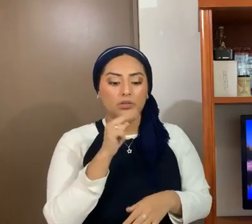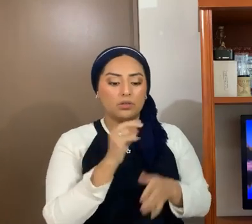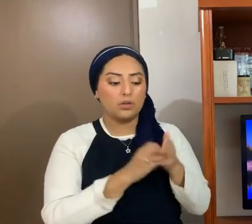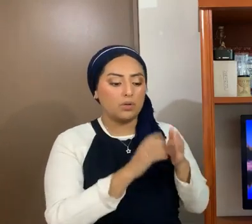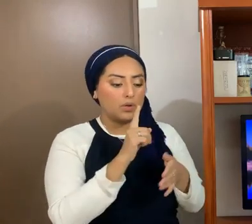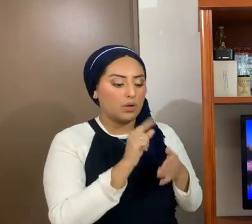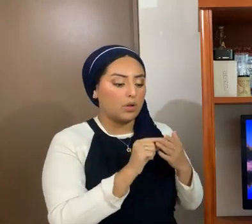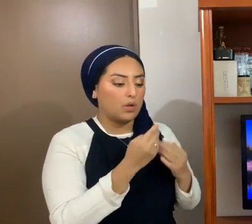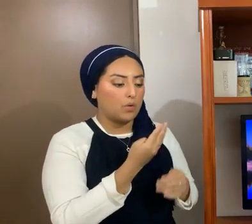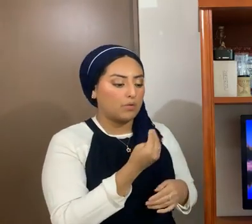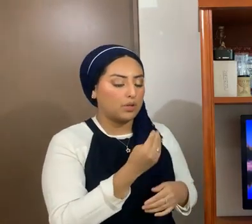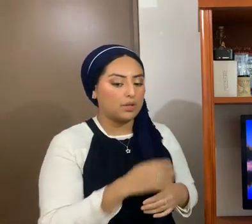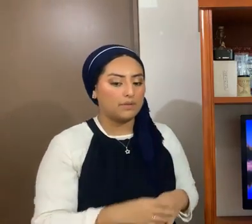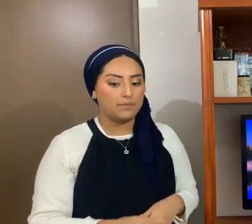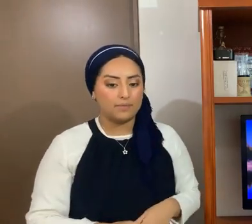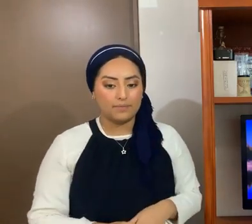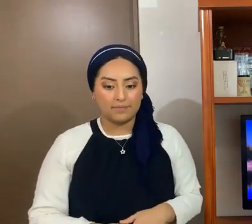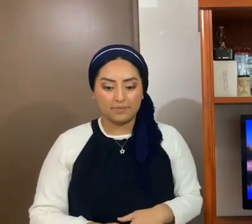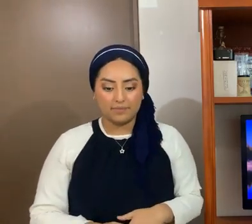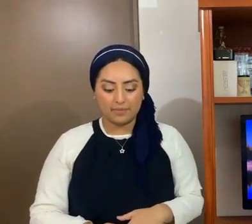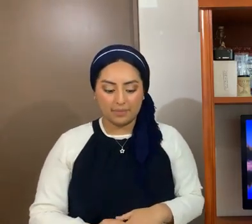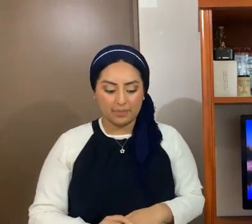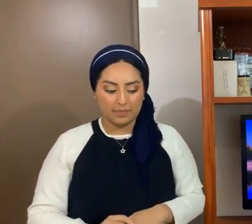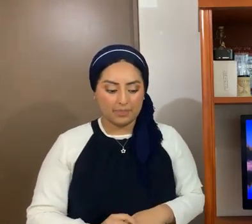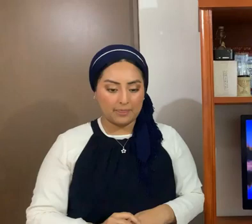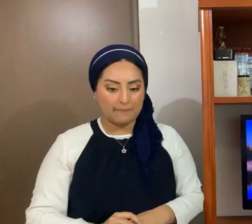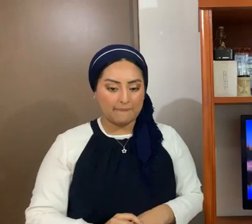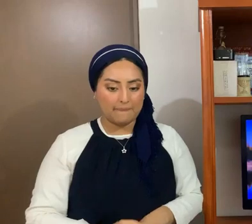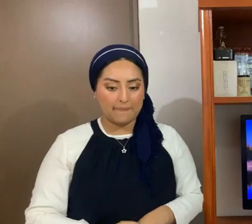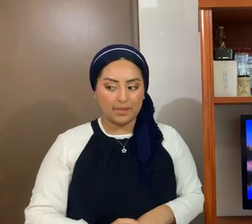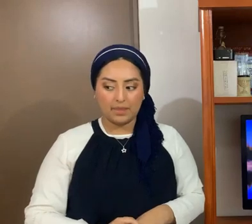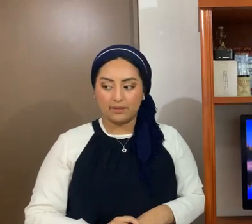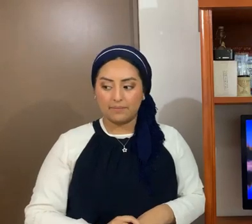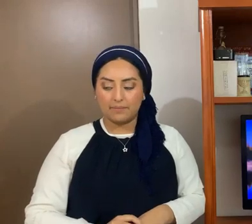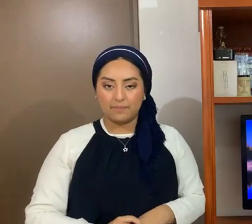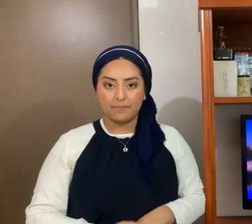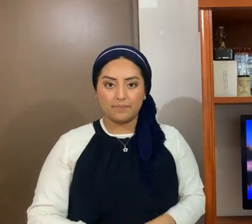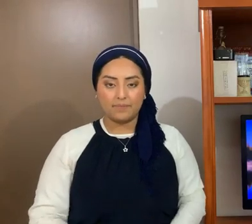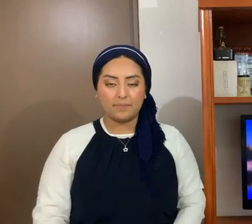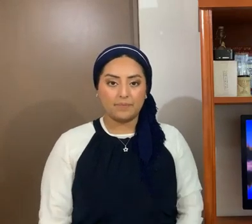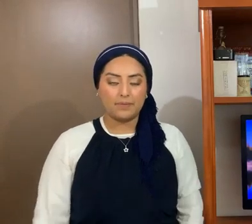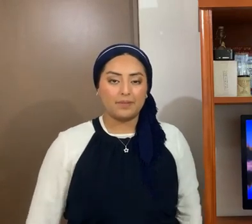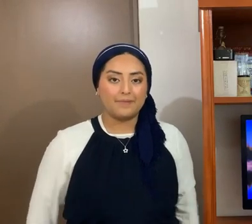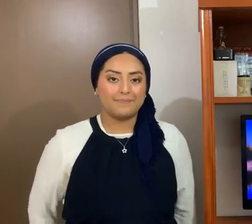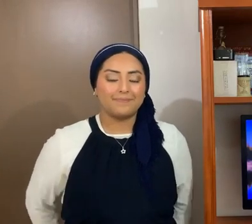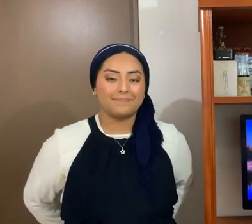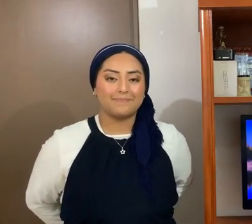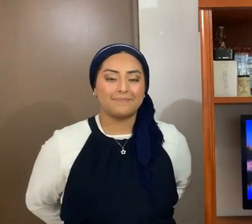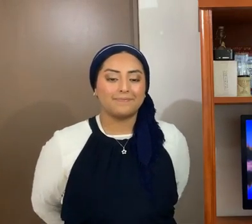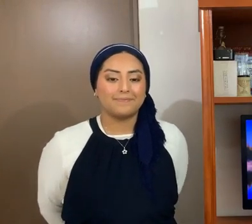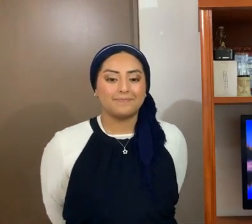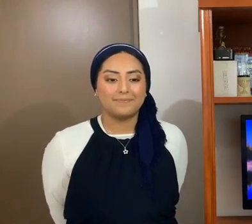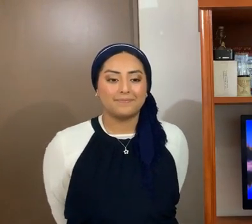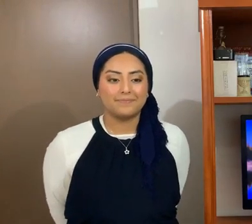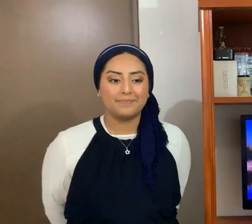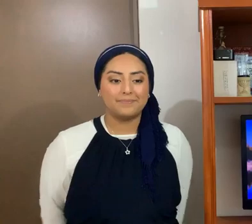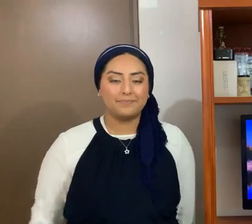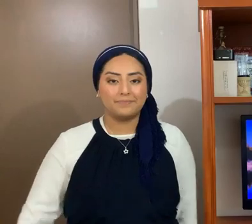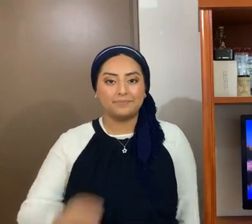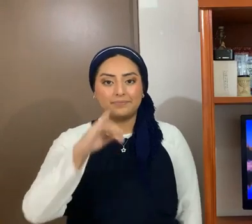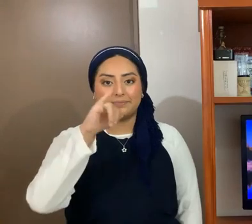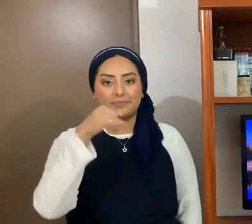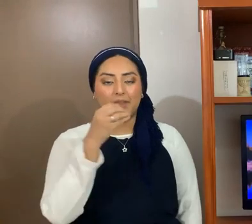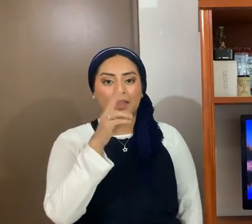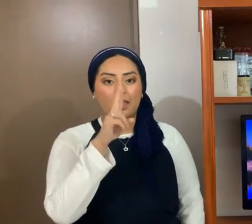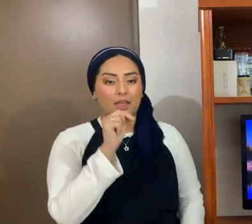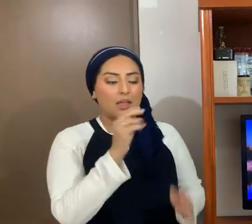1.14, perdón. Si ya llegaron, permítanme un momento, enseguida los alcanzo. Aleluya. Juan